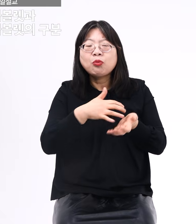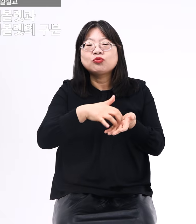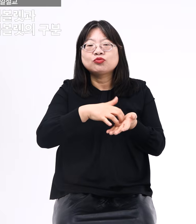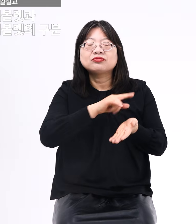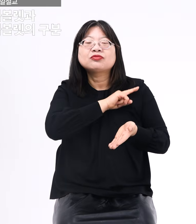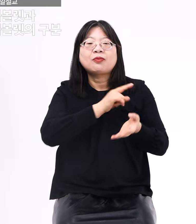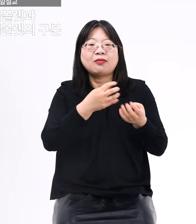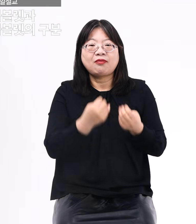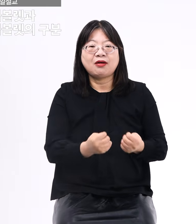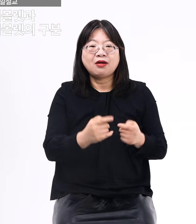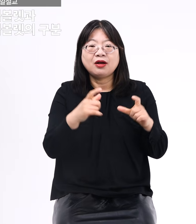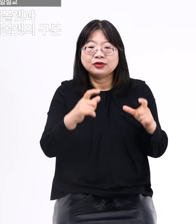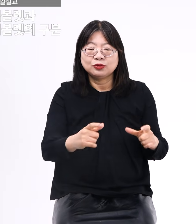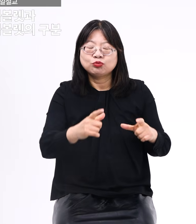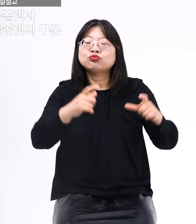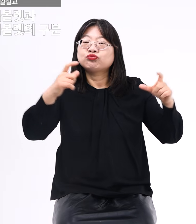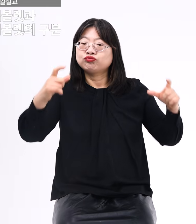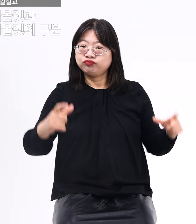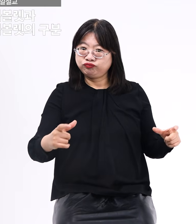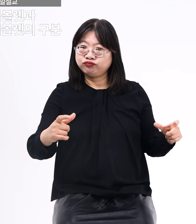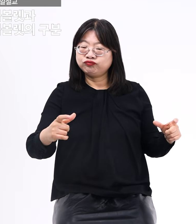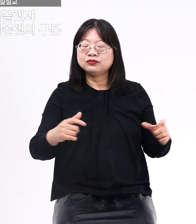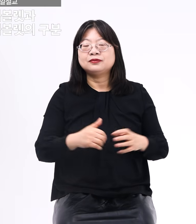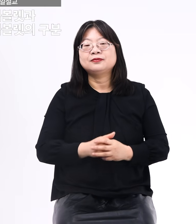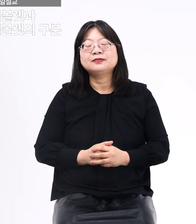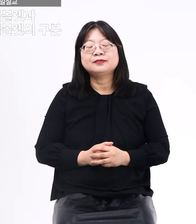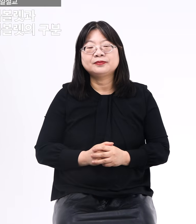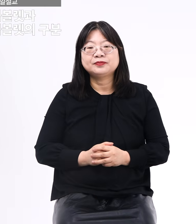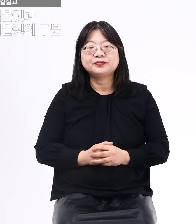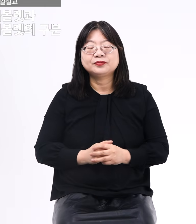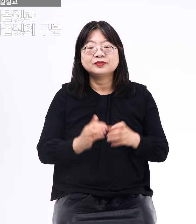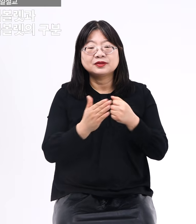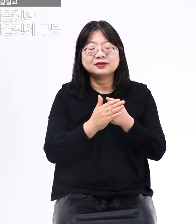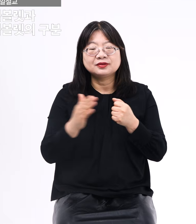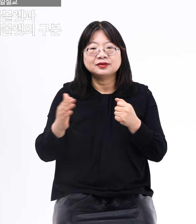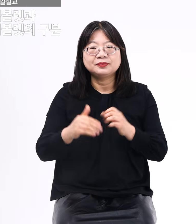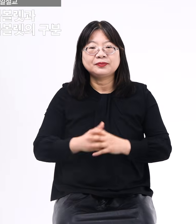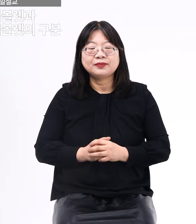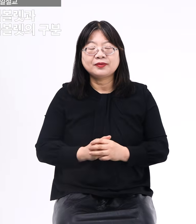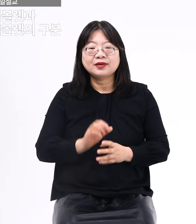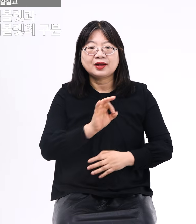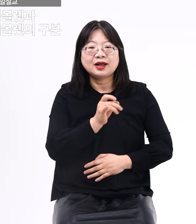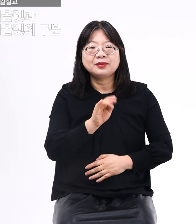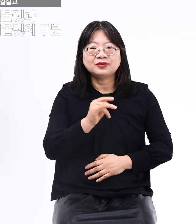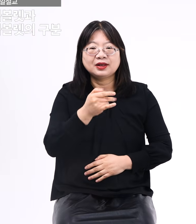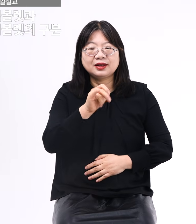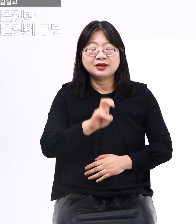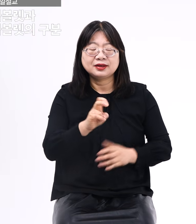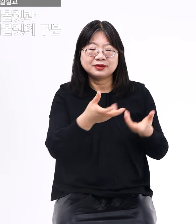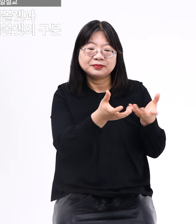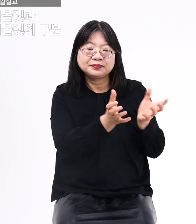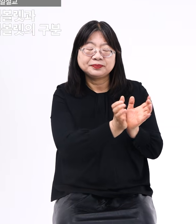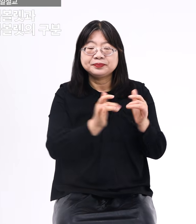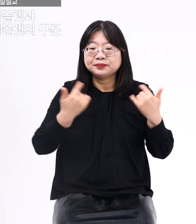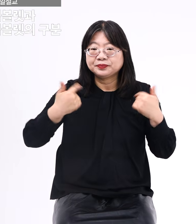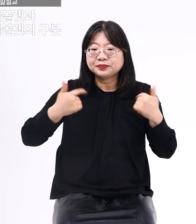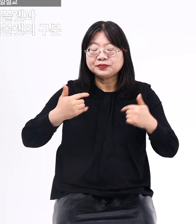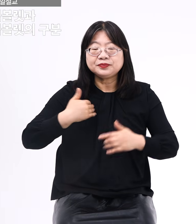많아요. 지역도 당연히 넓고. 그러다 보니까 이 에브라임 지파는